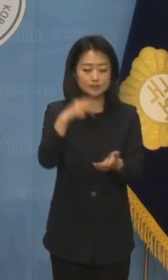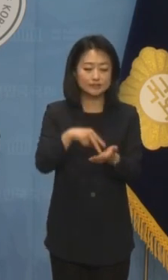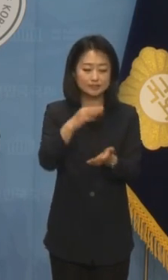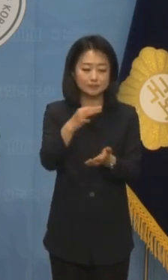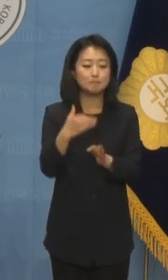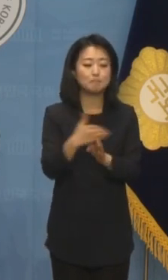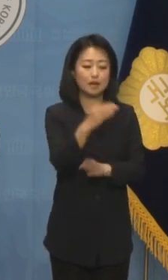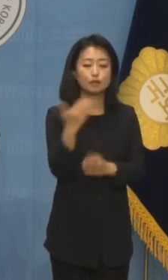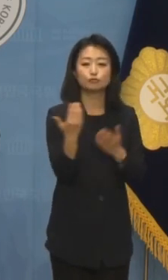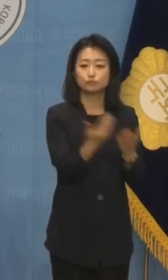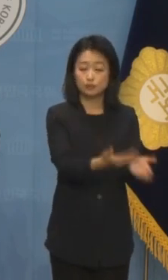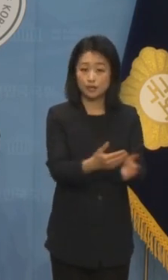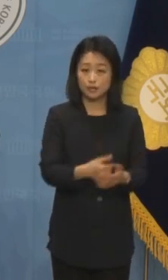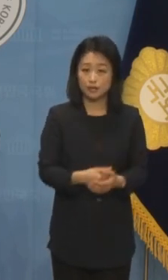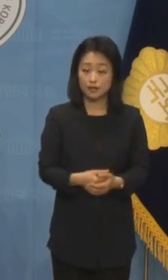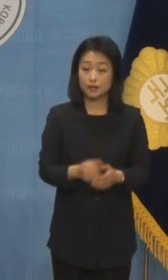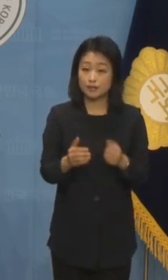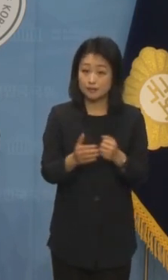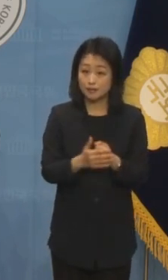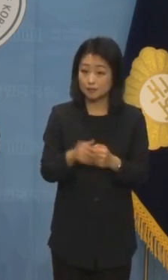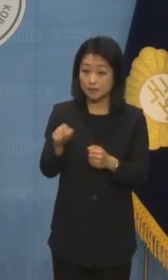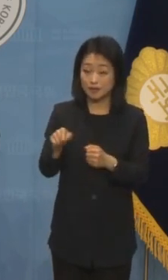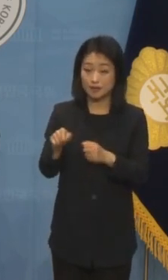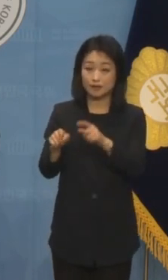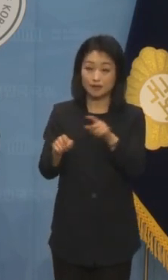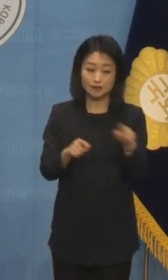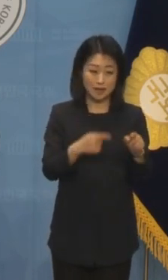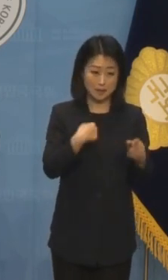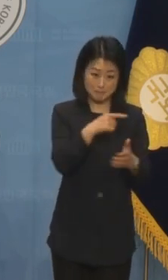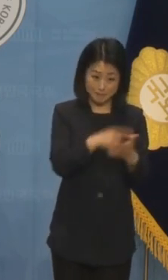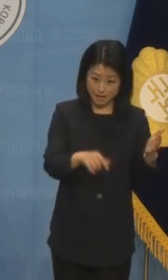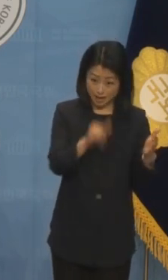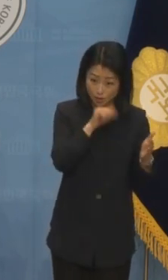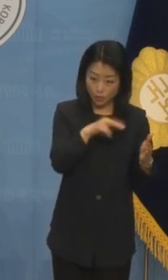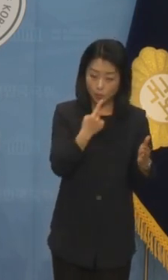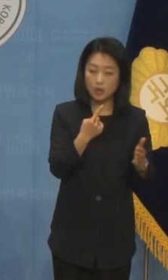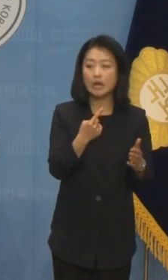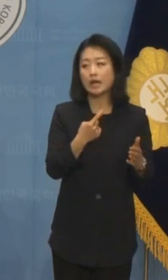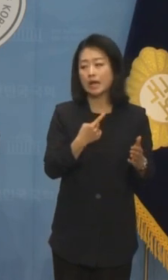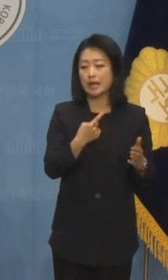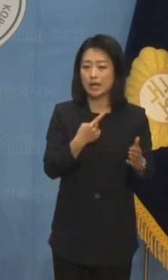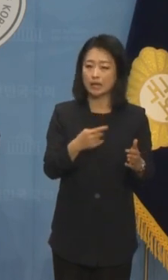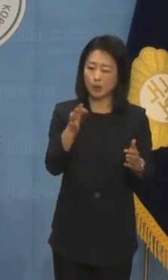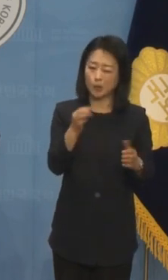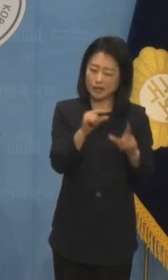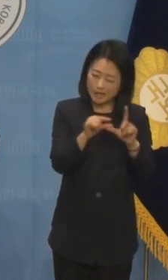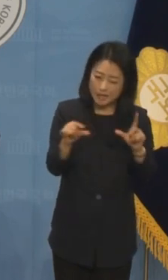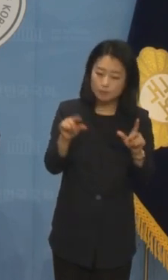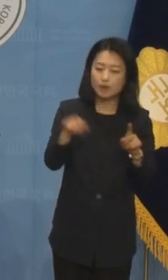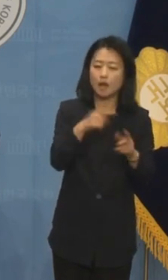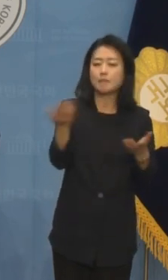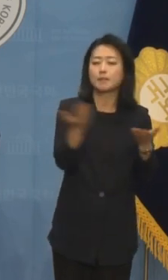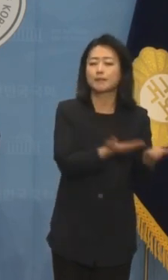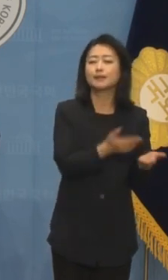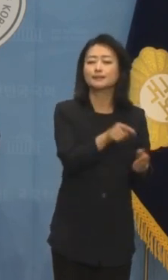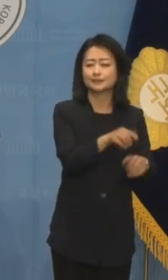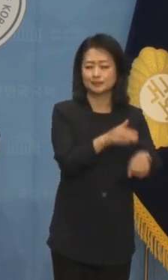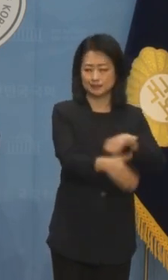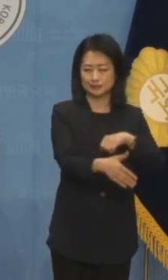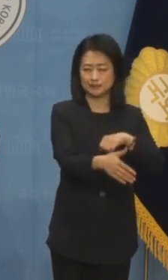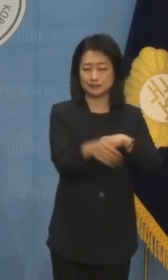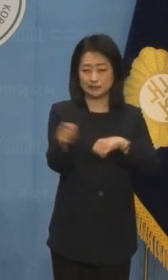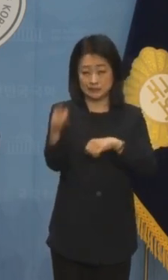것입니다. 그렇게 임대인들은 나날이 발전하고 있습니다. 더 이상 시간이 지나서는 안 됩니다. 모든